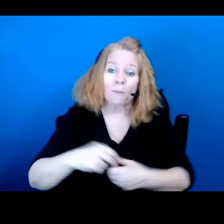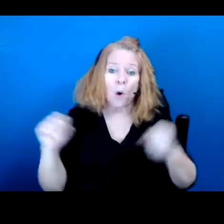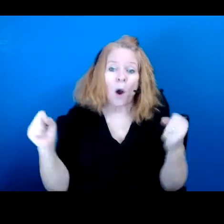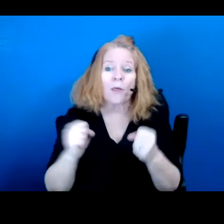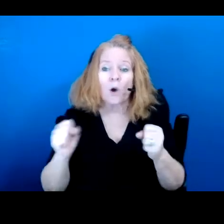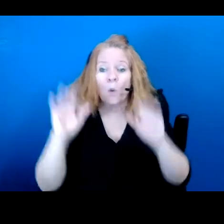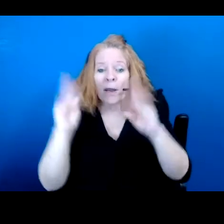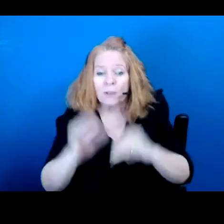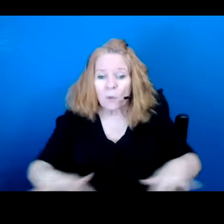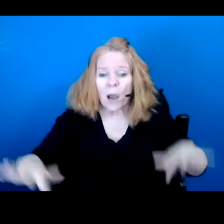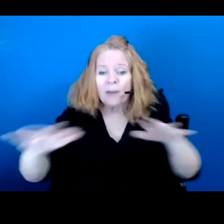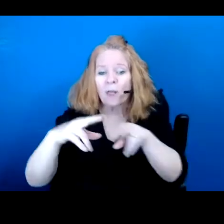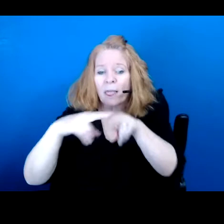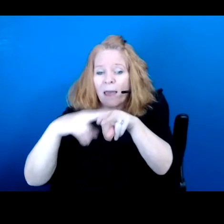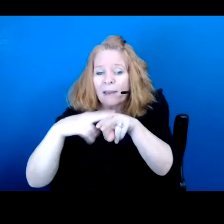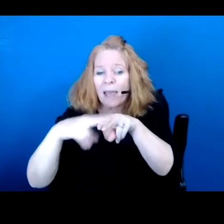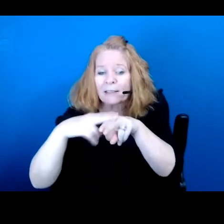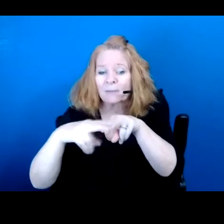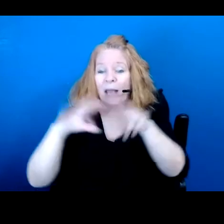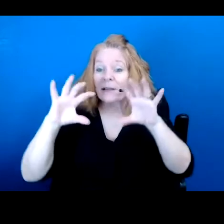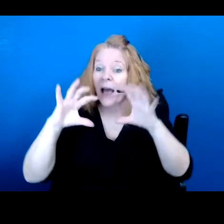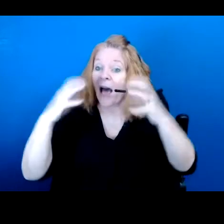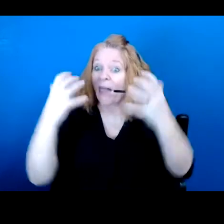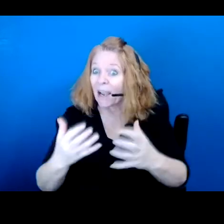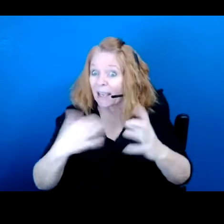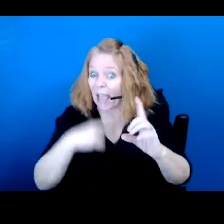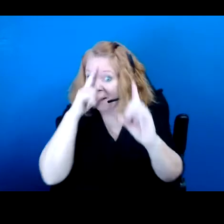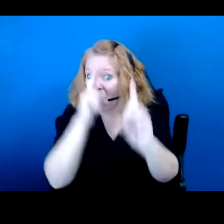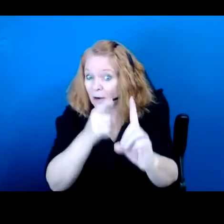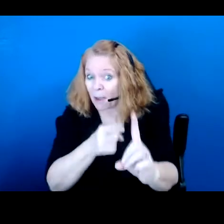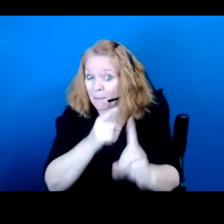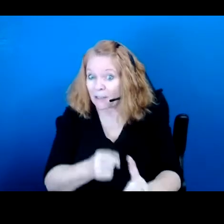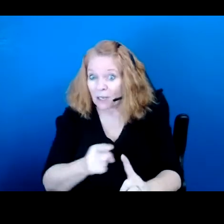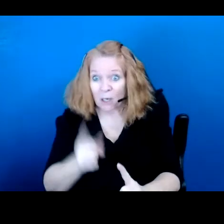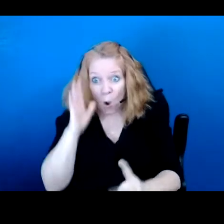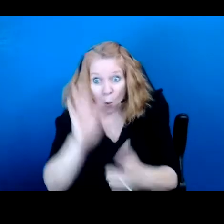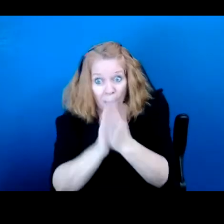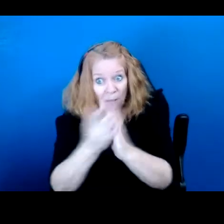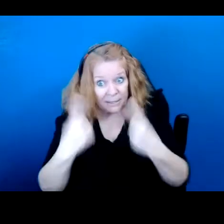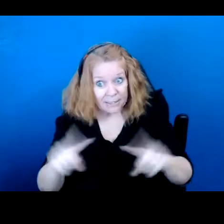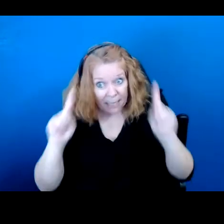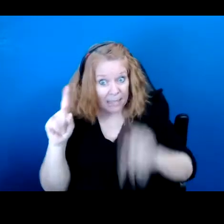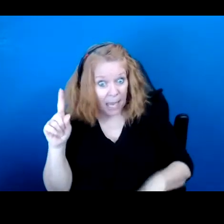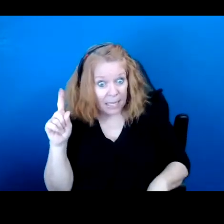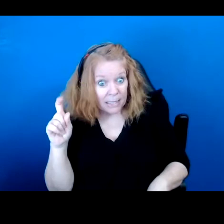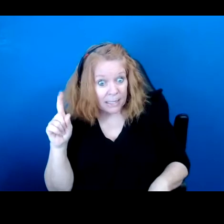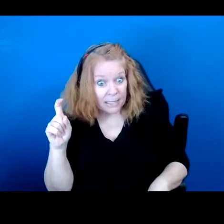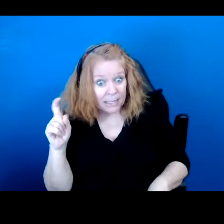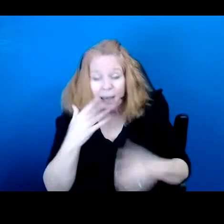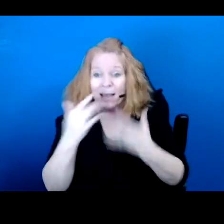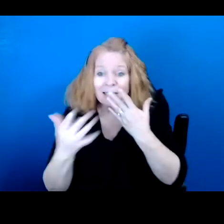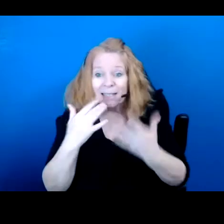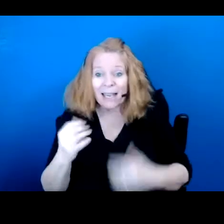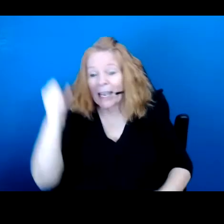todos en el tren de mundo maravilloso de invierno sabemos que va a ser todo